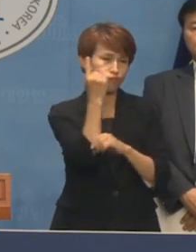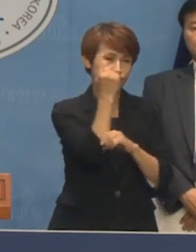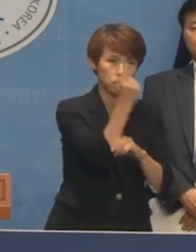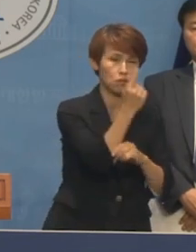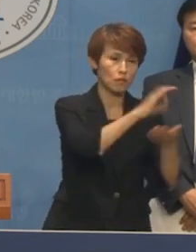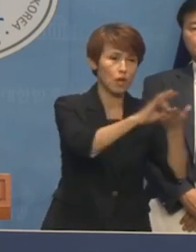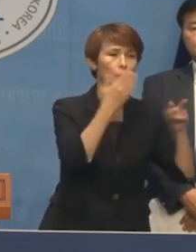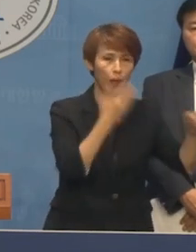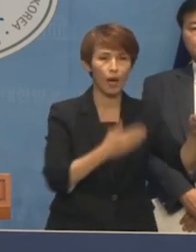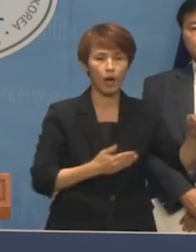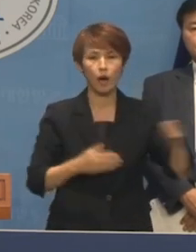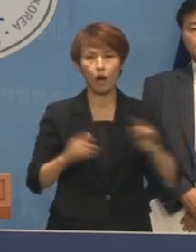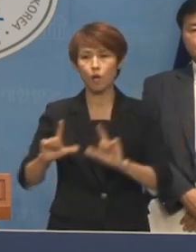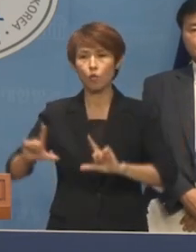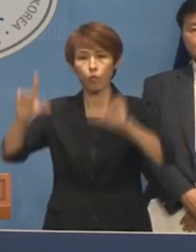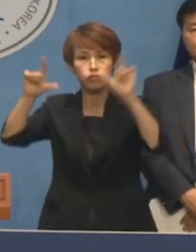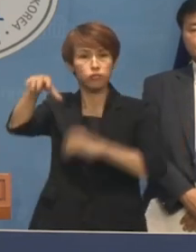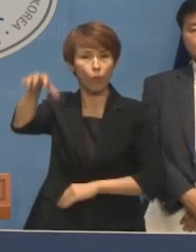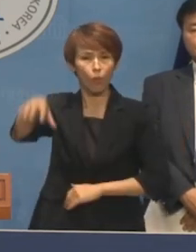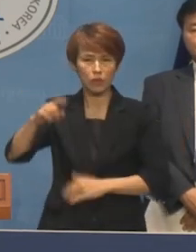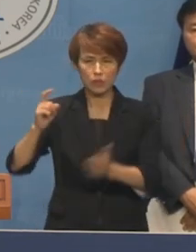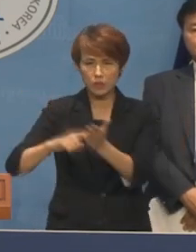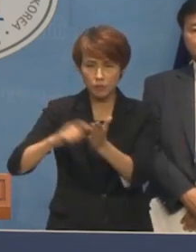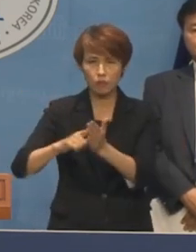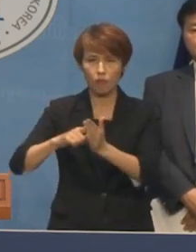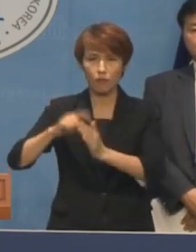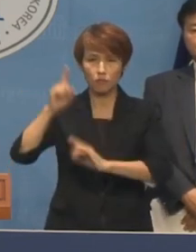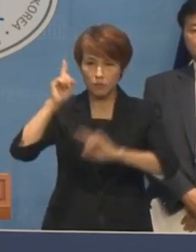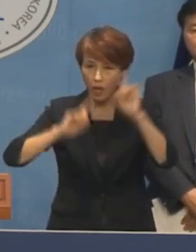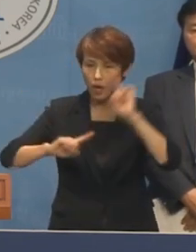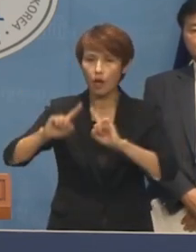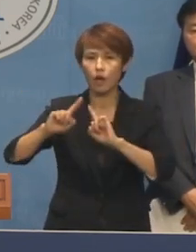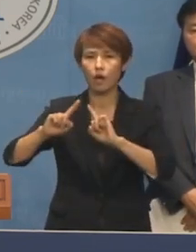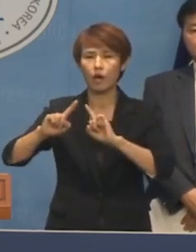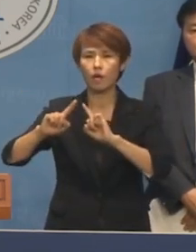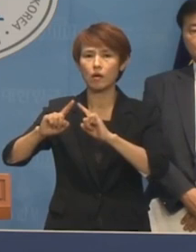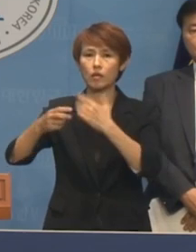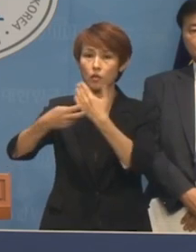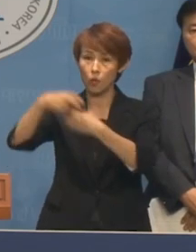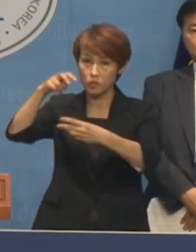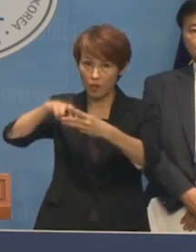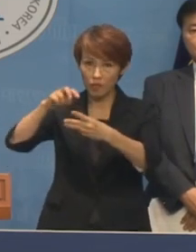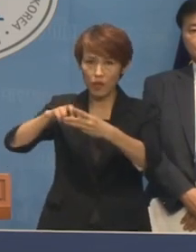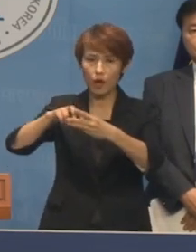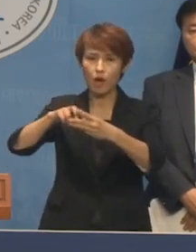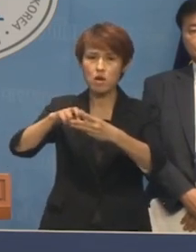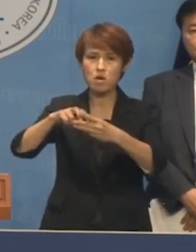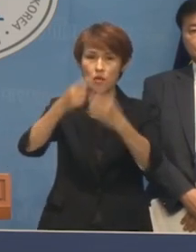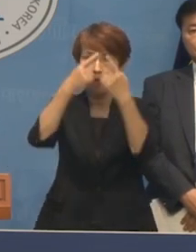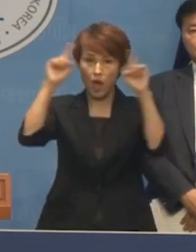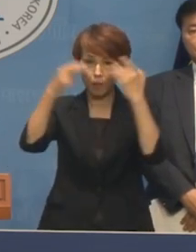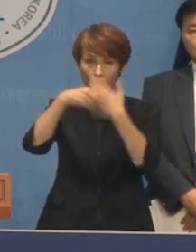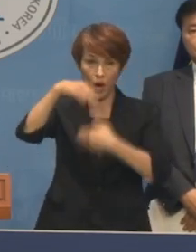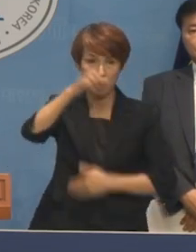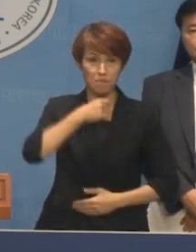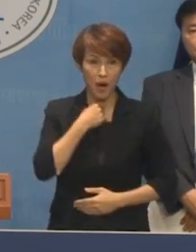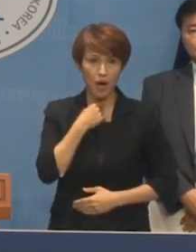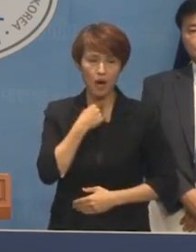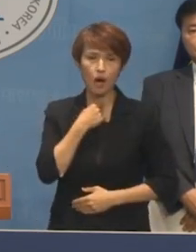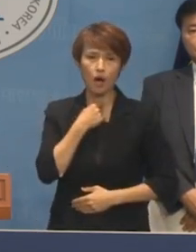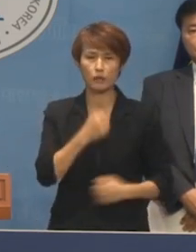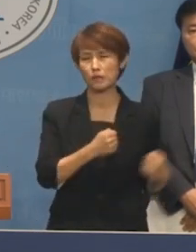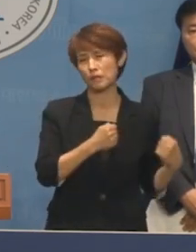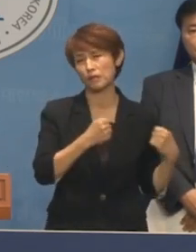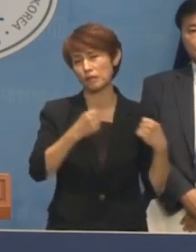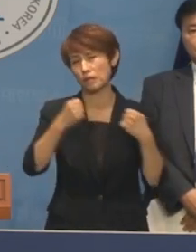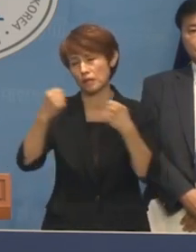있지만 동부권은 긴급 외상의료센터나 상급 종합병원을 가기 위해서는 1시간